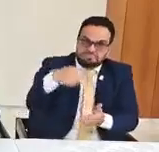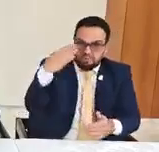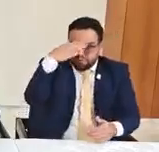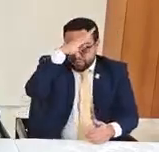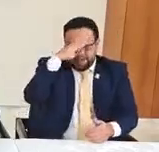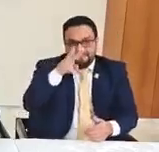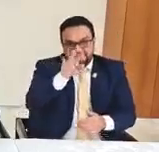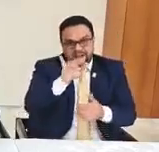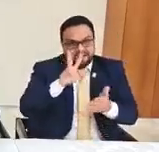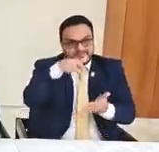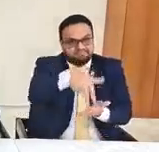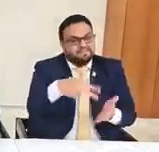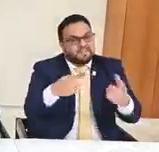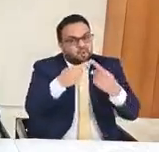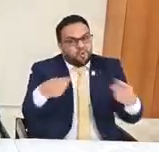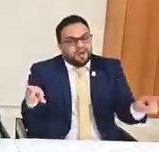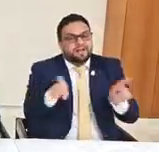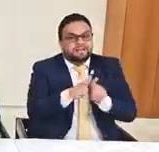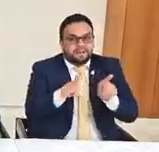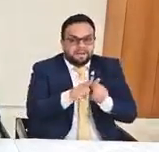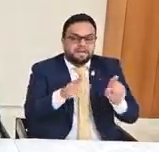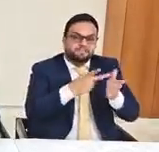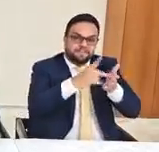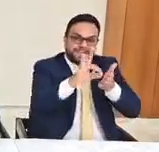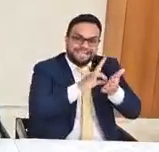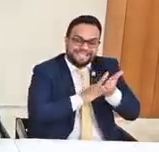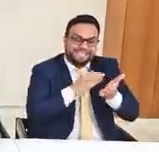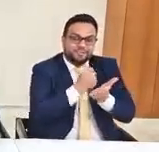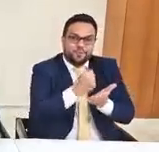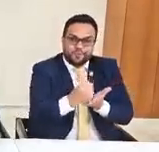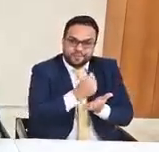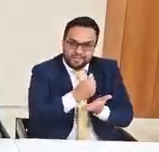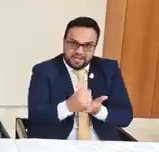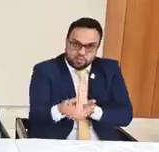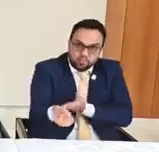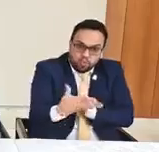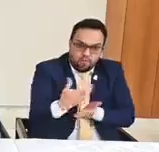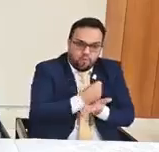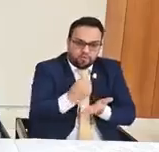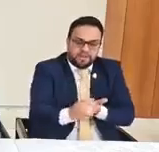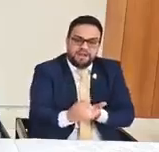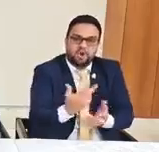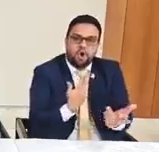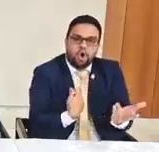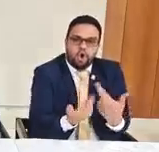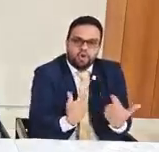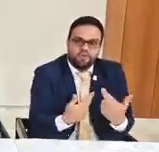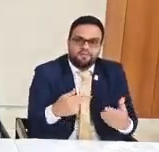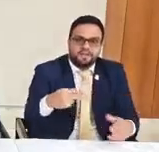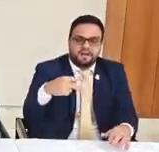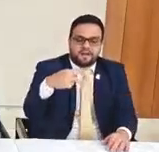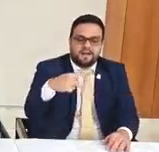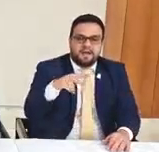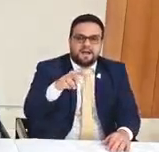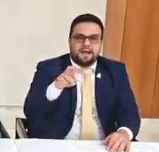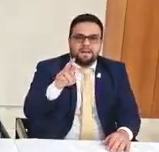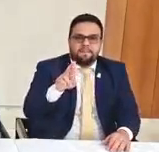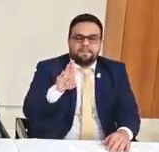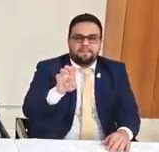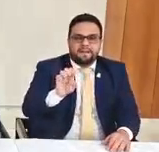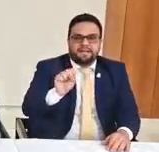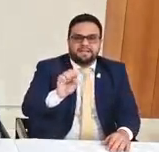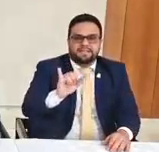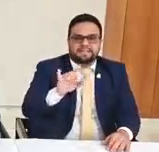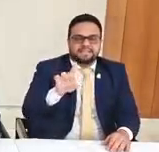tem outra coisa interessante, presidente. A assinatura do contrato, do novo contrato da rodovia Presidente Dutra. Então, fizemos um